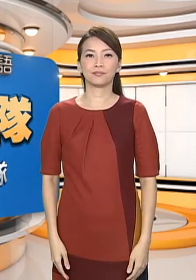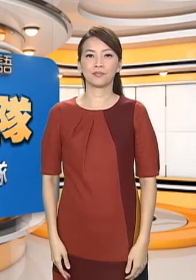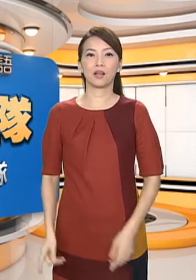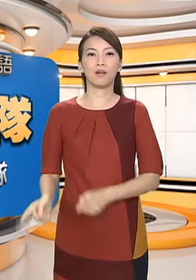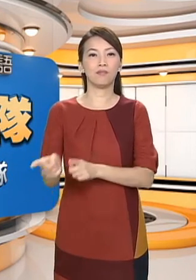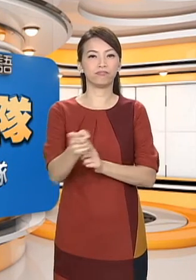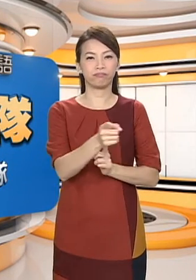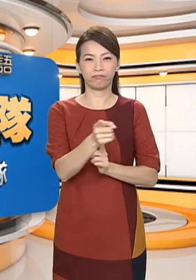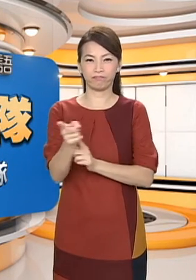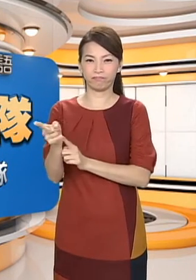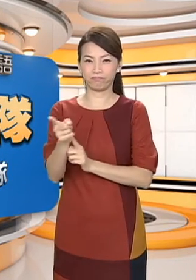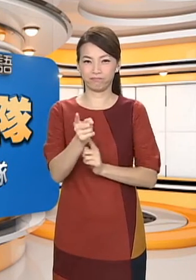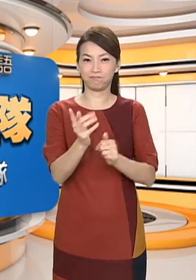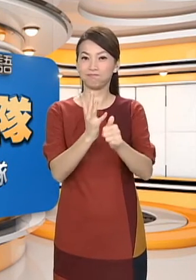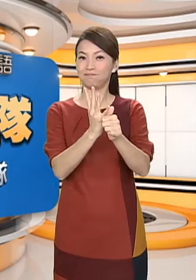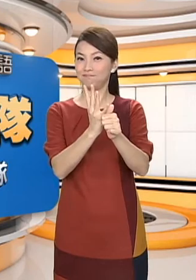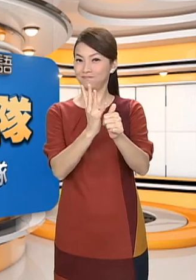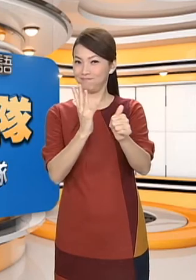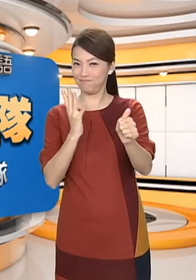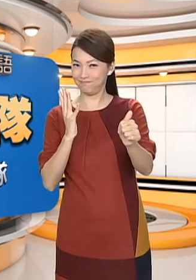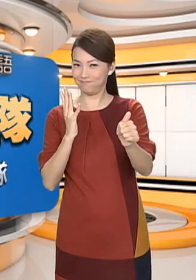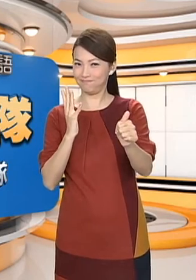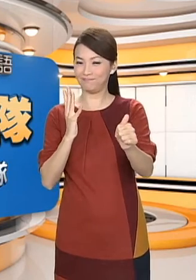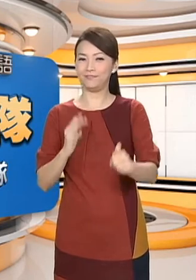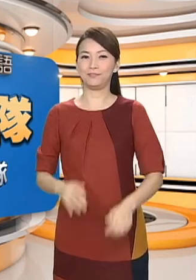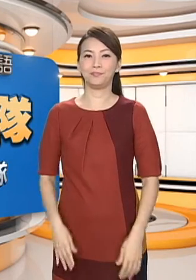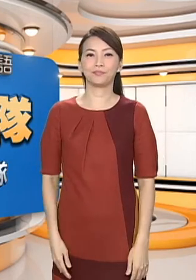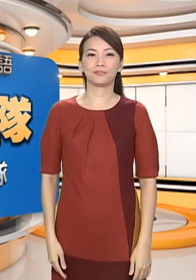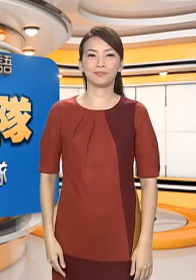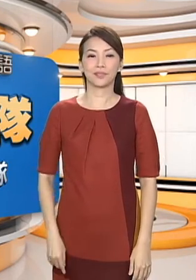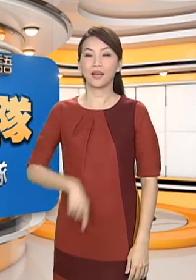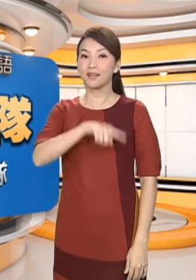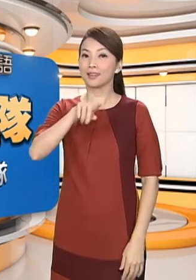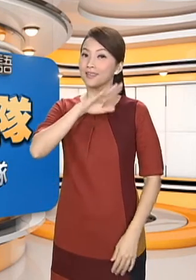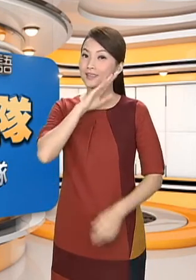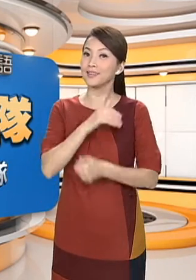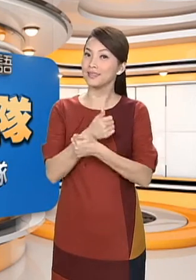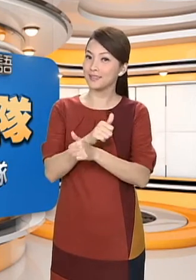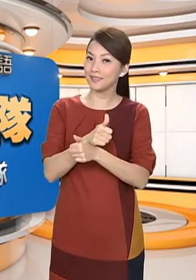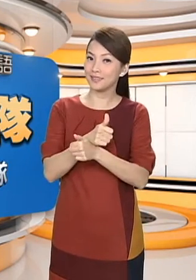伍，消防队，两种比法提供您参考。